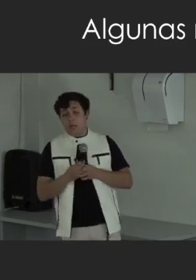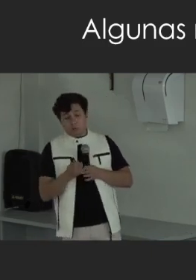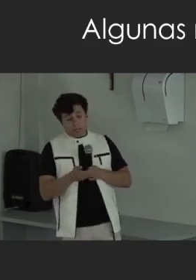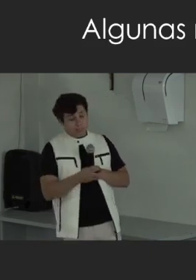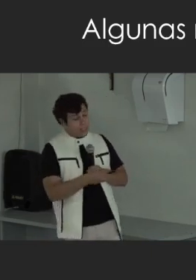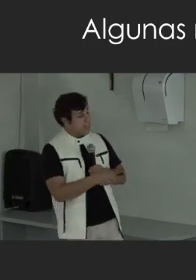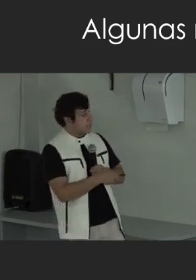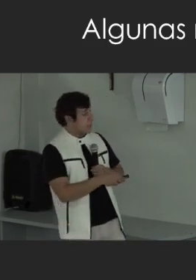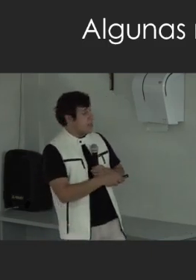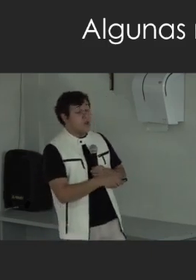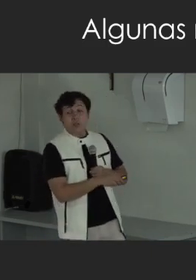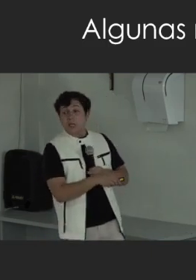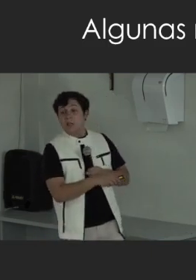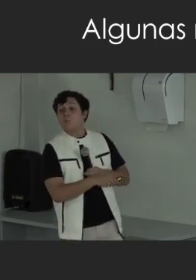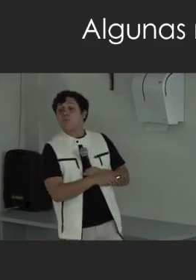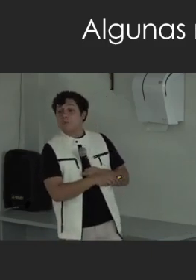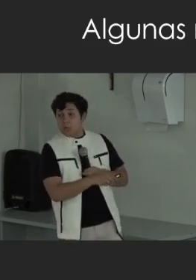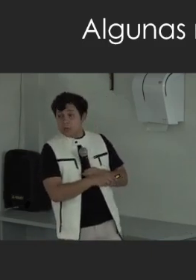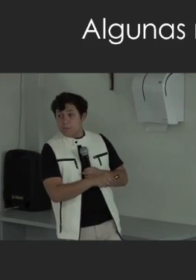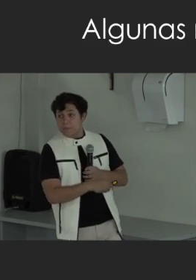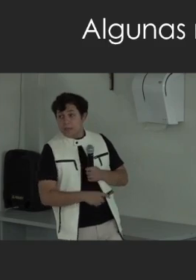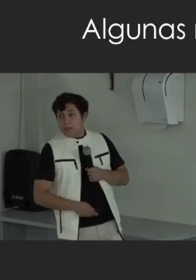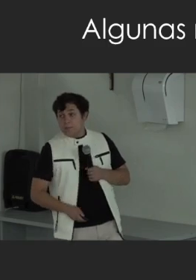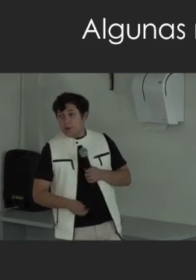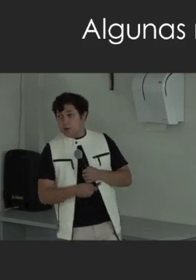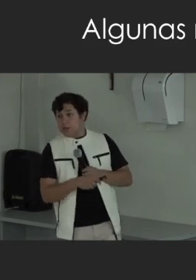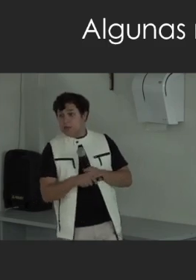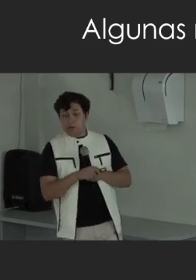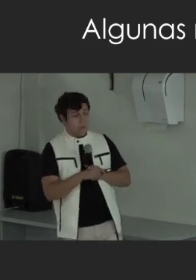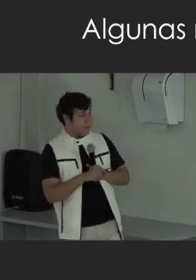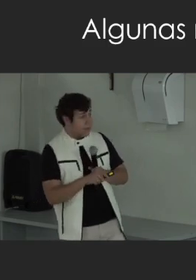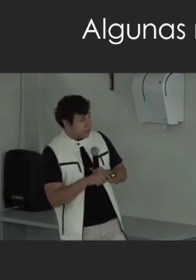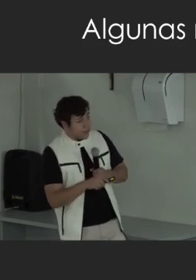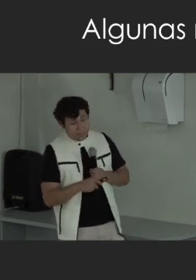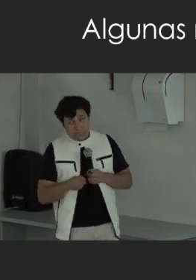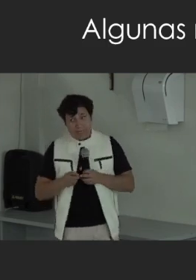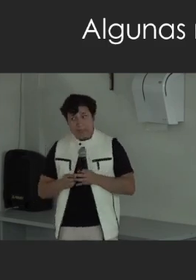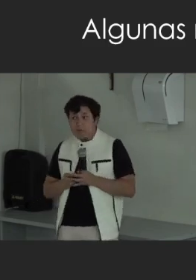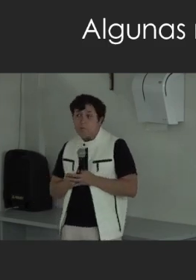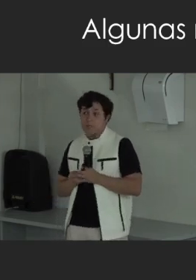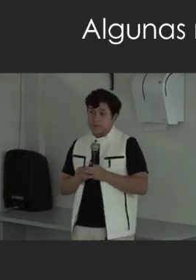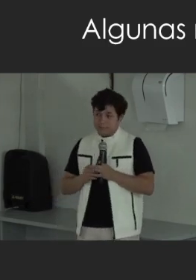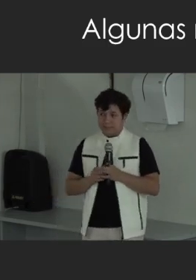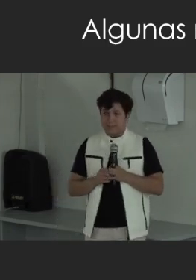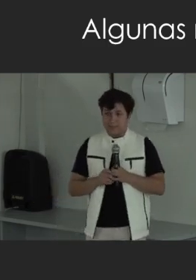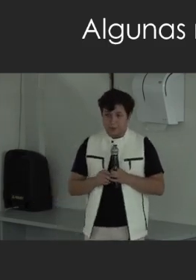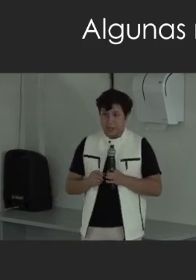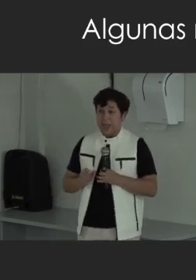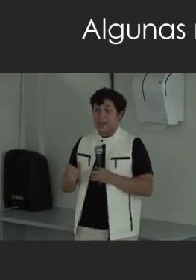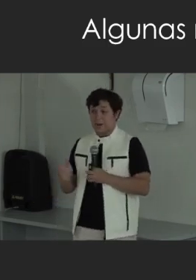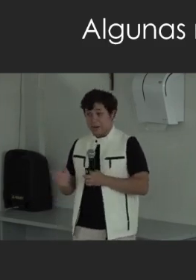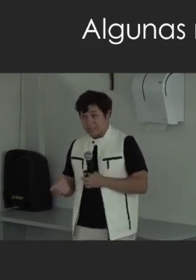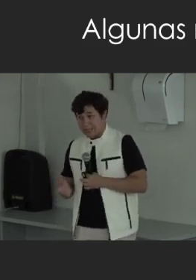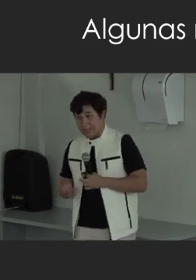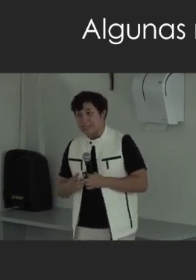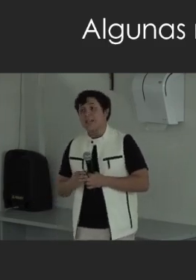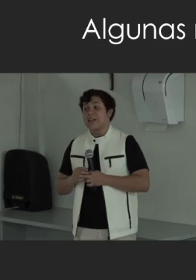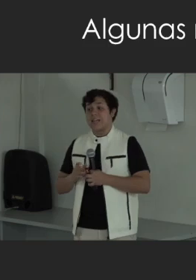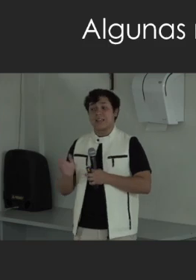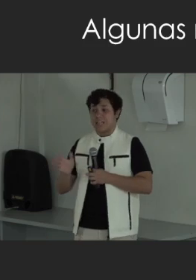algunas señas que no tienen movimiento. Por lo tanto, dependiendo la seña es como se va a hacer. ¿Okay? Hay algunas señas que tienen